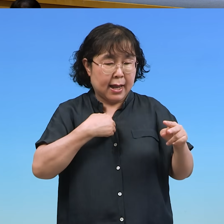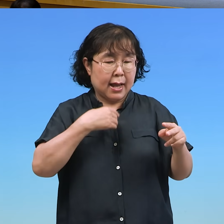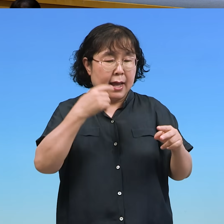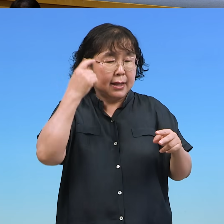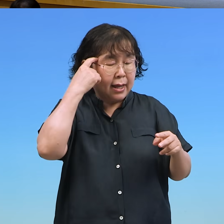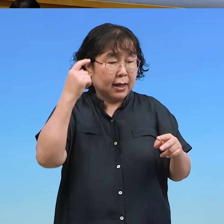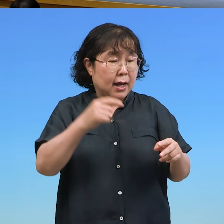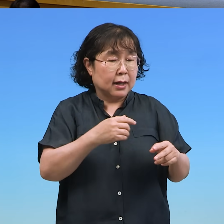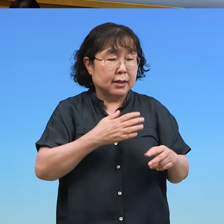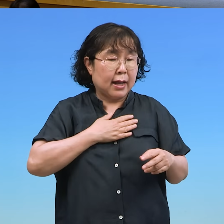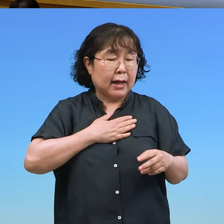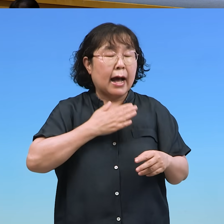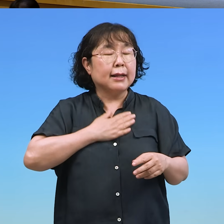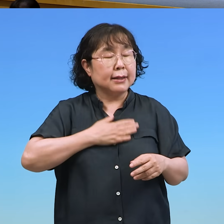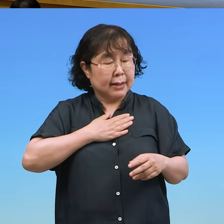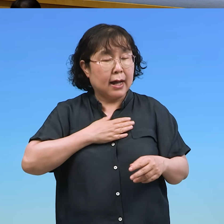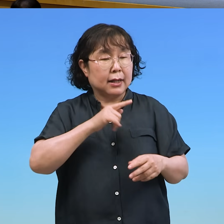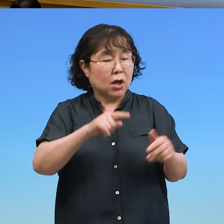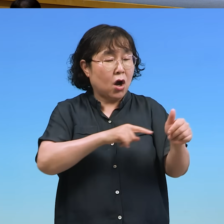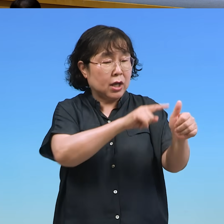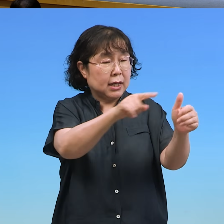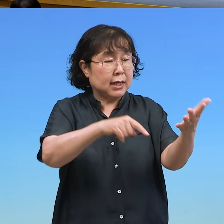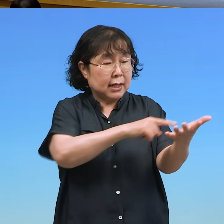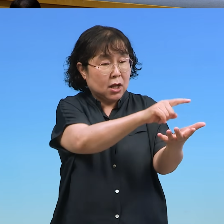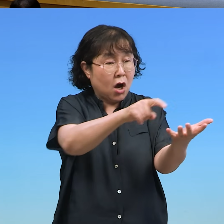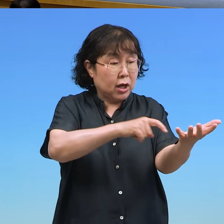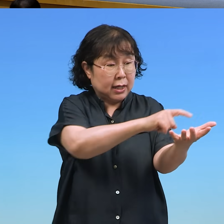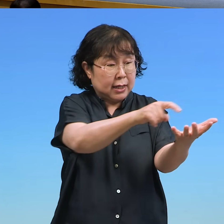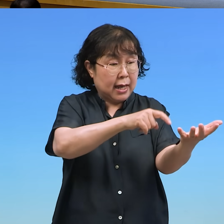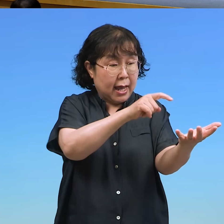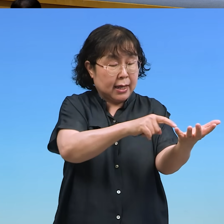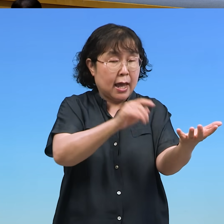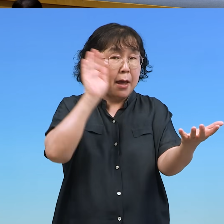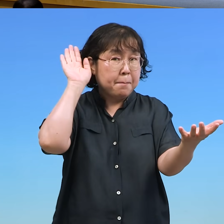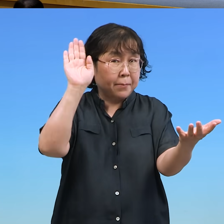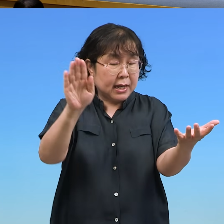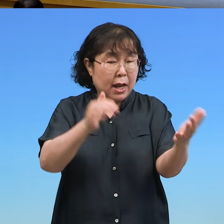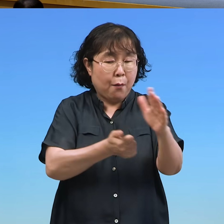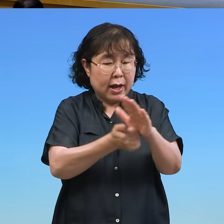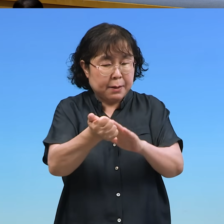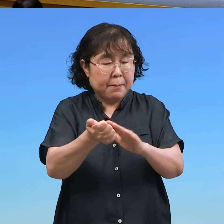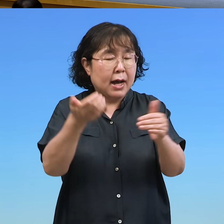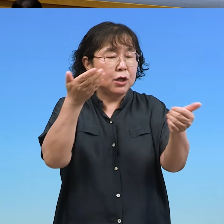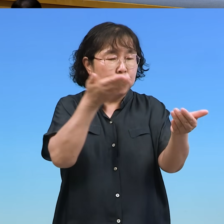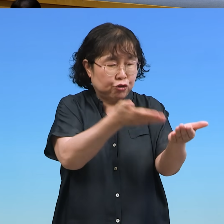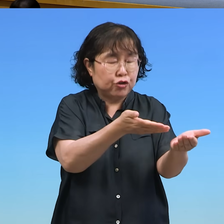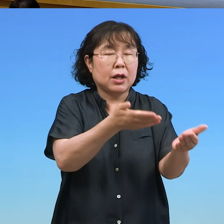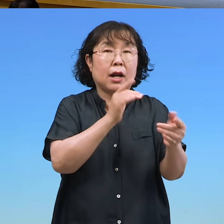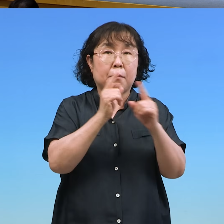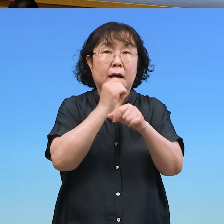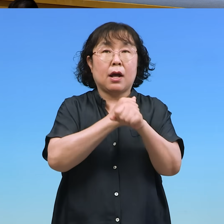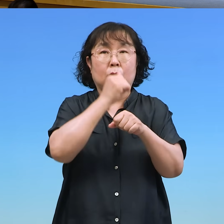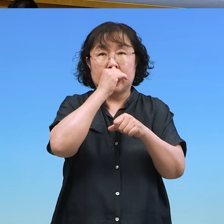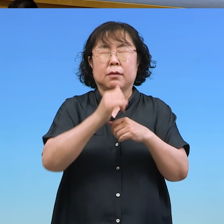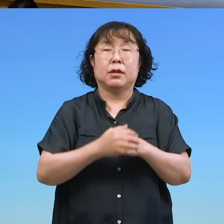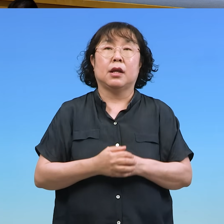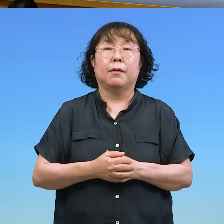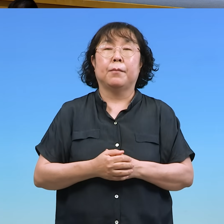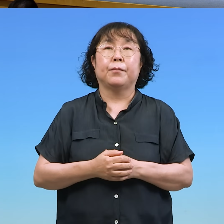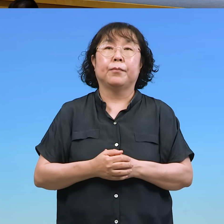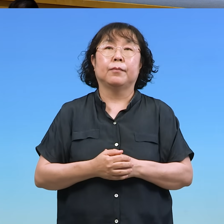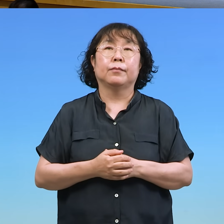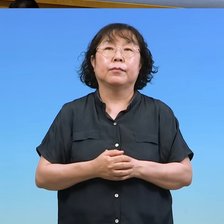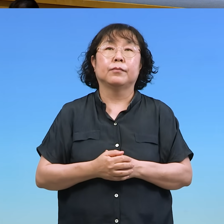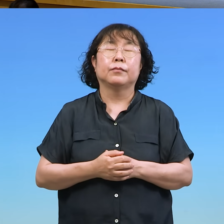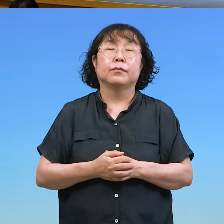평안이요 재앙이 아니니라 너희에게 미래와 희망을 주는 것이니라. 지금 하나님이 11절에서 그들에게